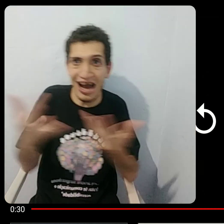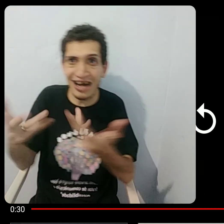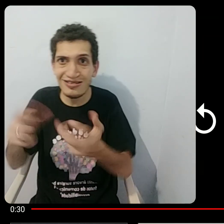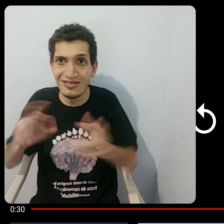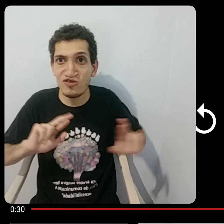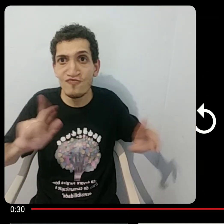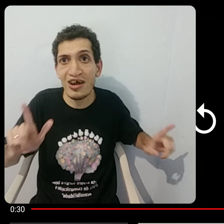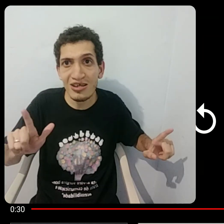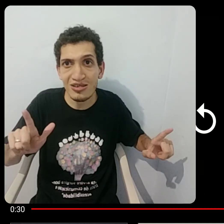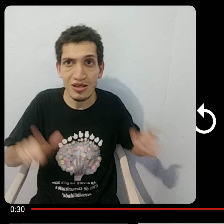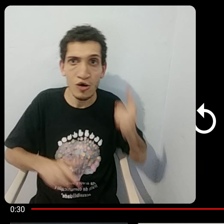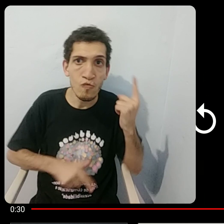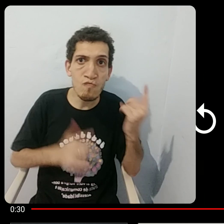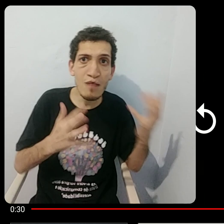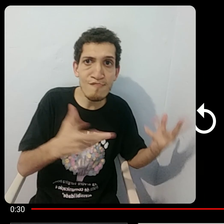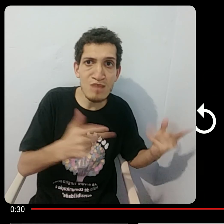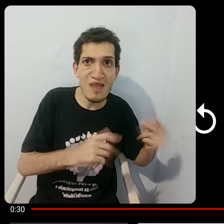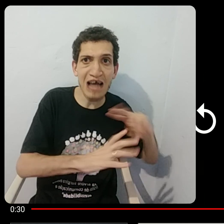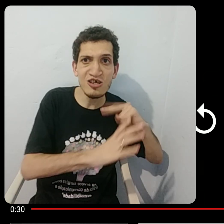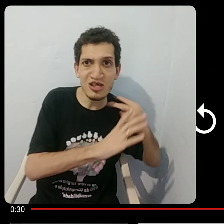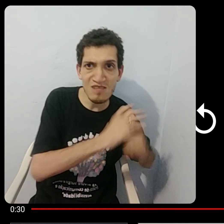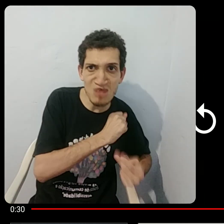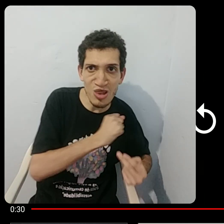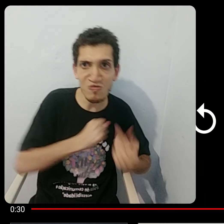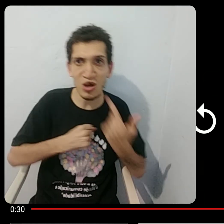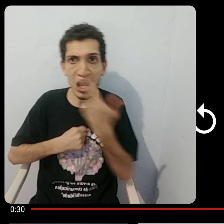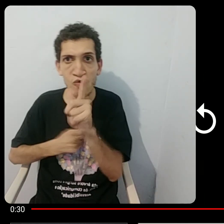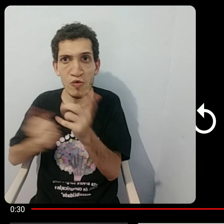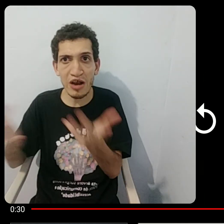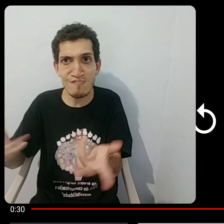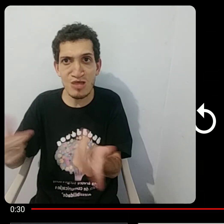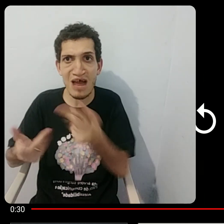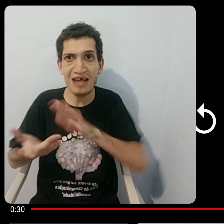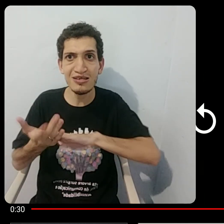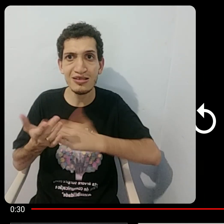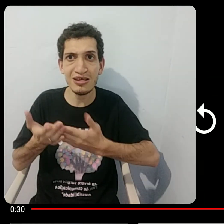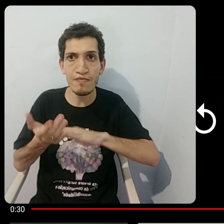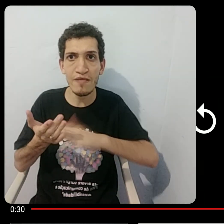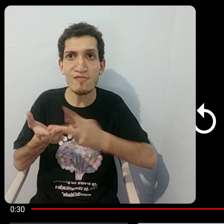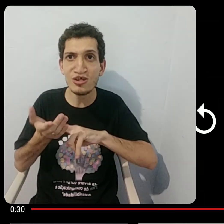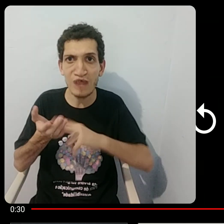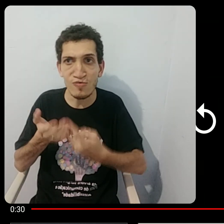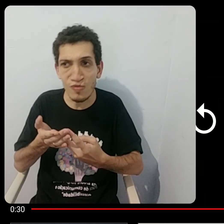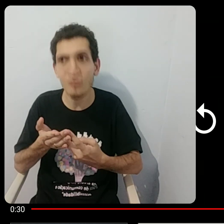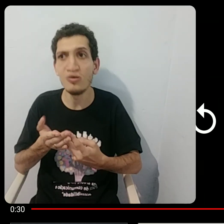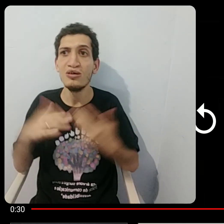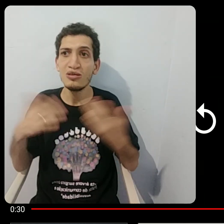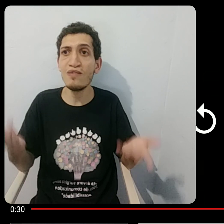habilidades diferentes. Uma é a habilidade de ser bilíngue, a outra é a habilidade de ser intérprete e tradutor.